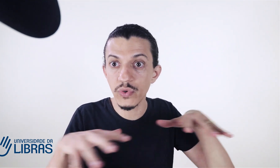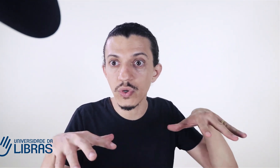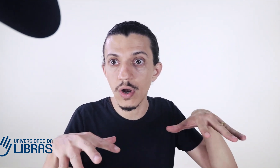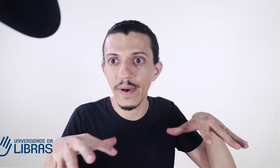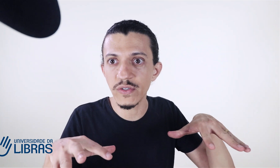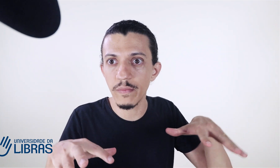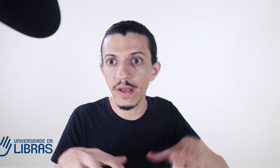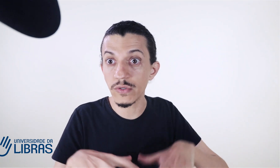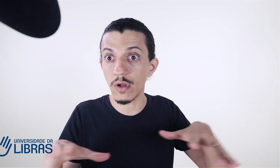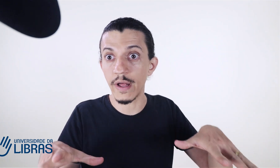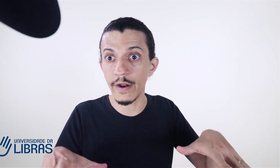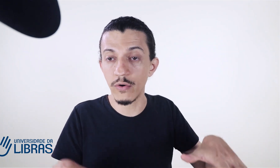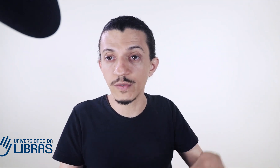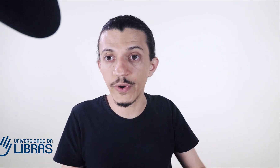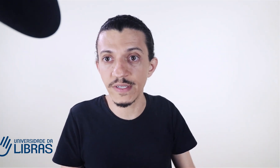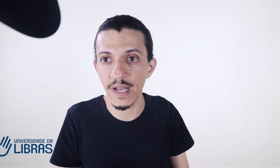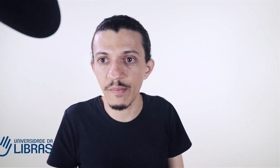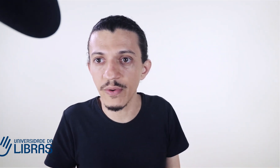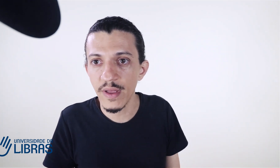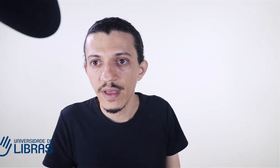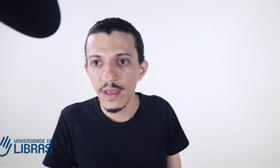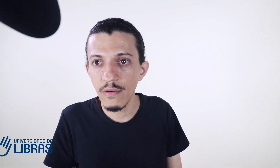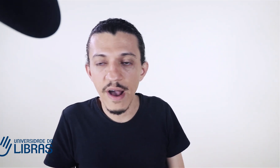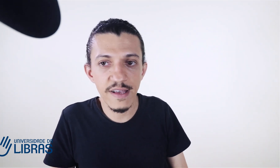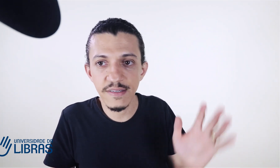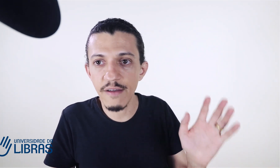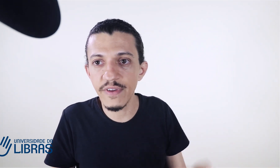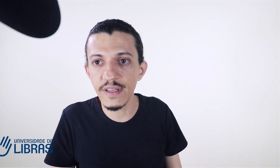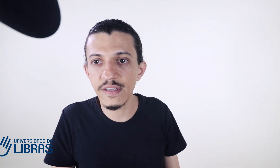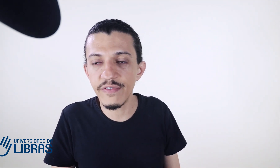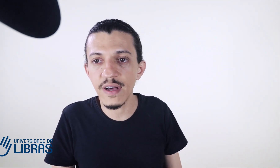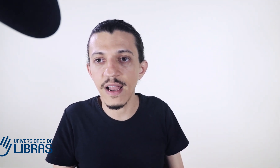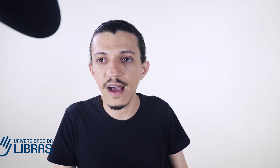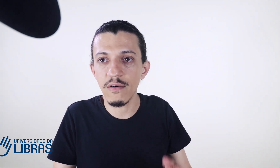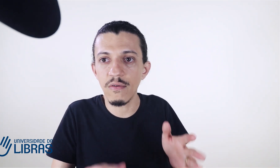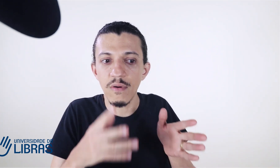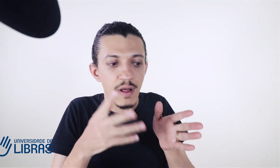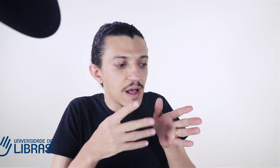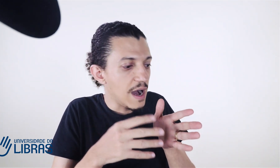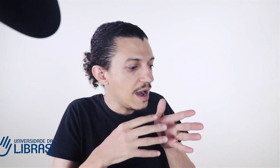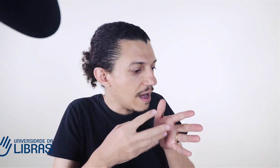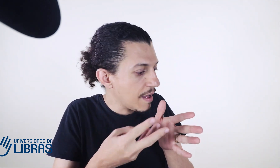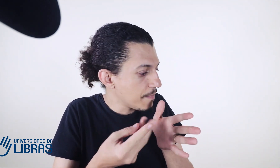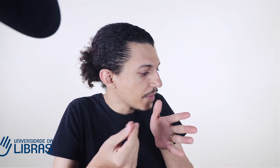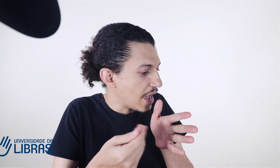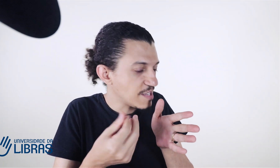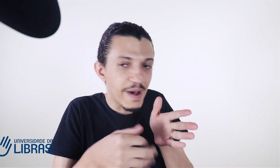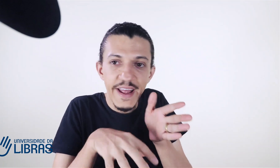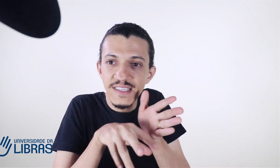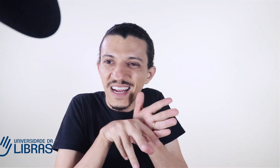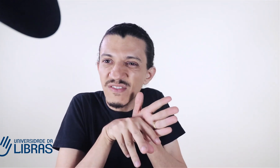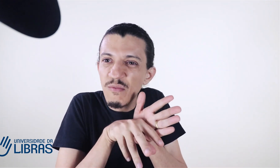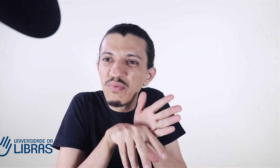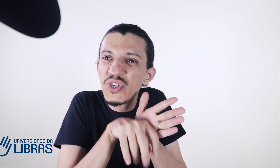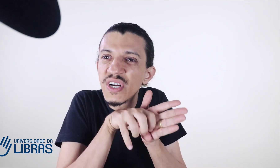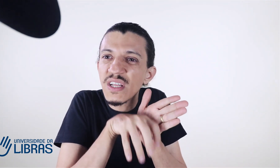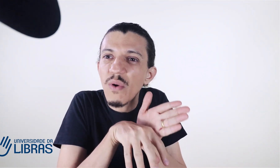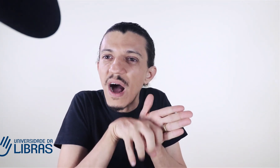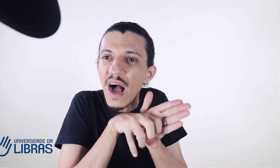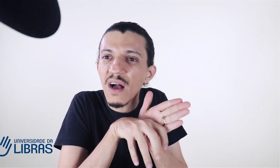solo mais ou menos, solo arenoso, por exemplo, e o resto da vida você fica lá com as paredes, elas vão puxando a